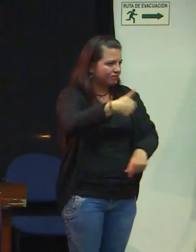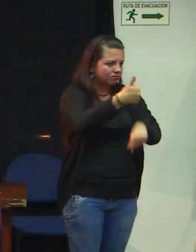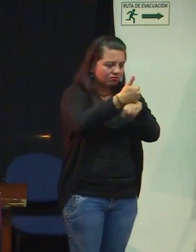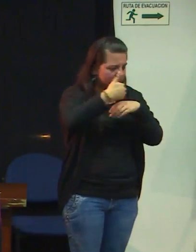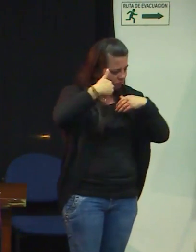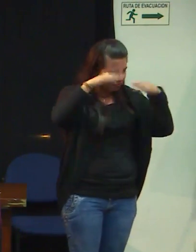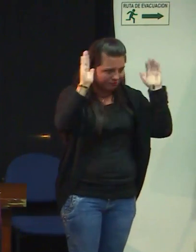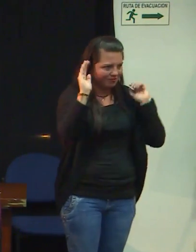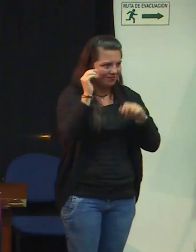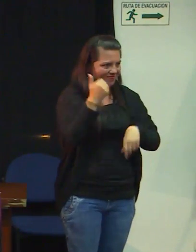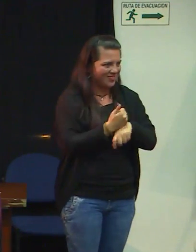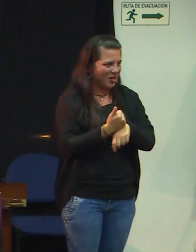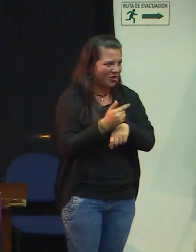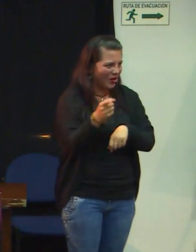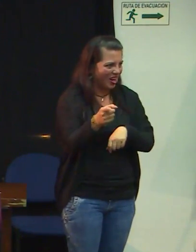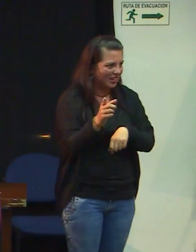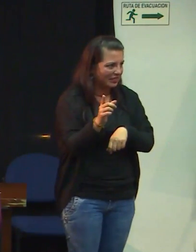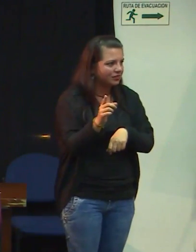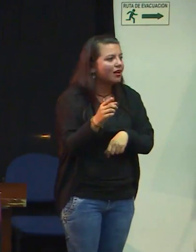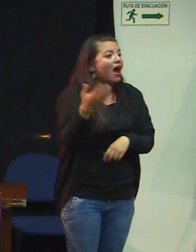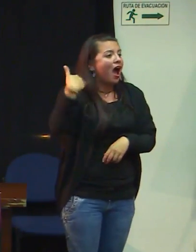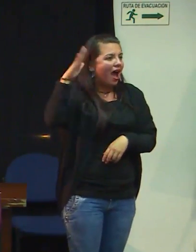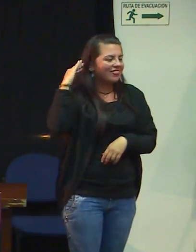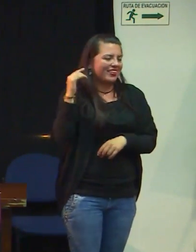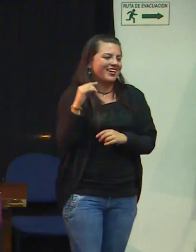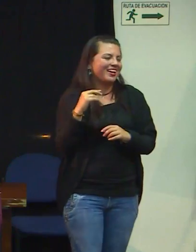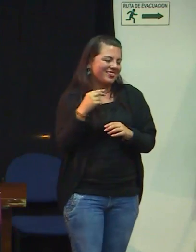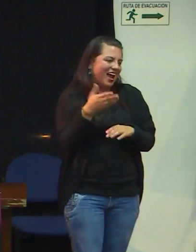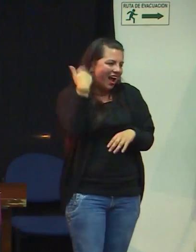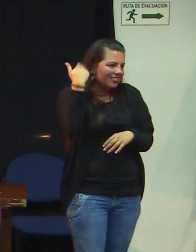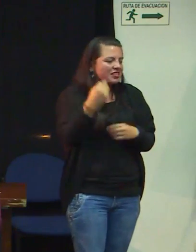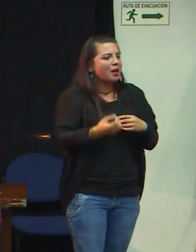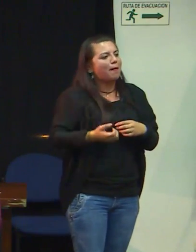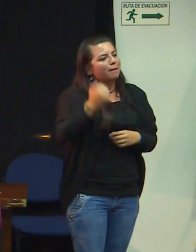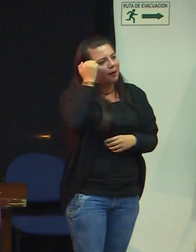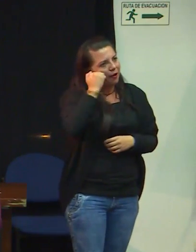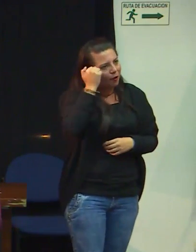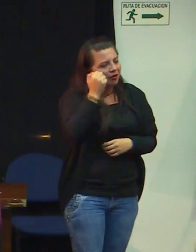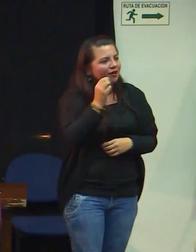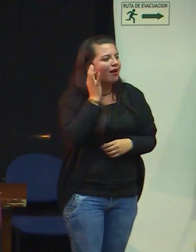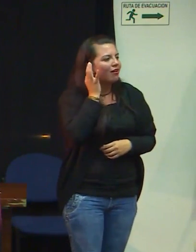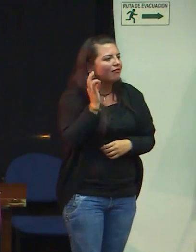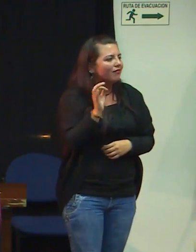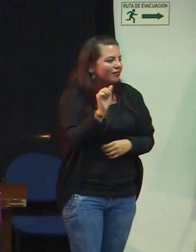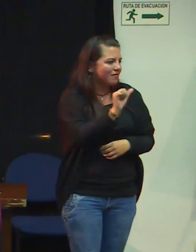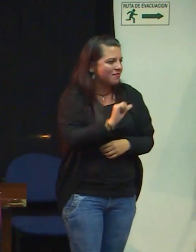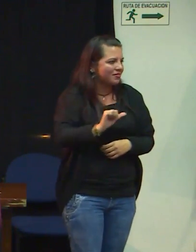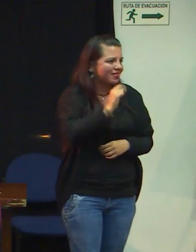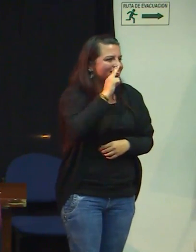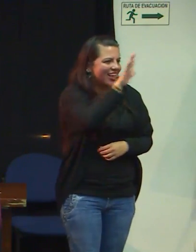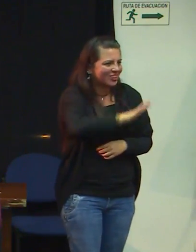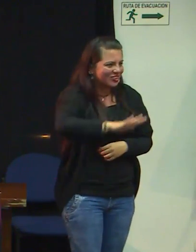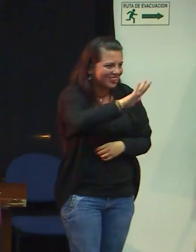en ese tiempo era pues, la Pedagógica Femenina Nacional, que era pues, donde se llevaba a todas